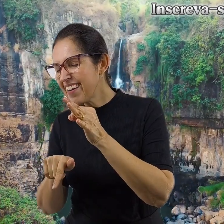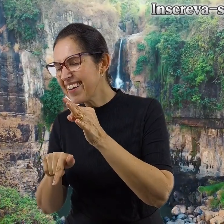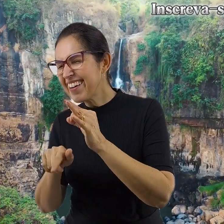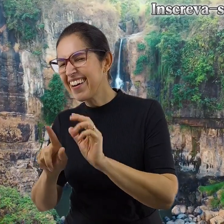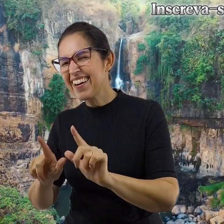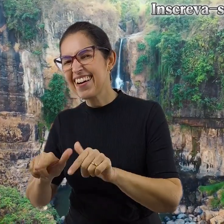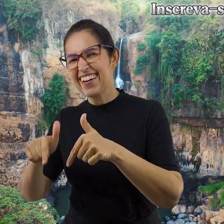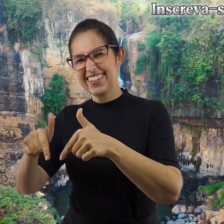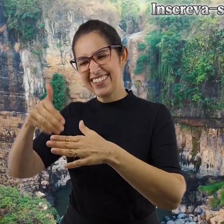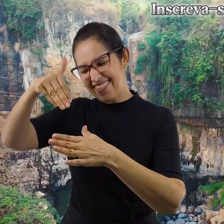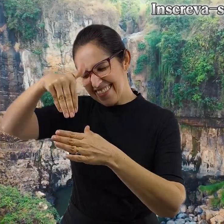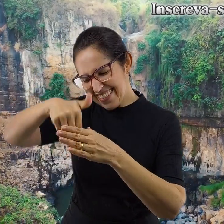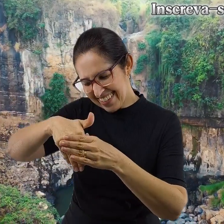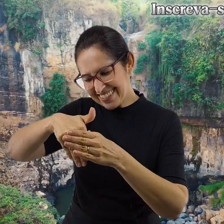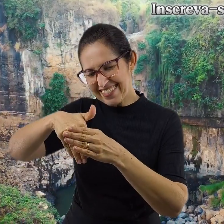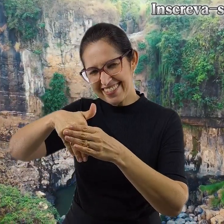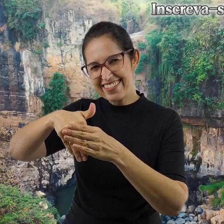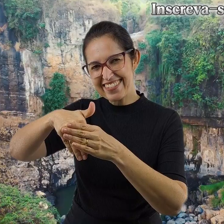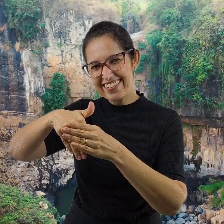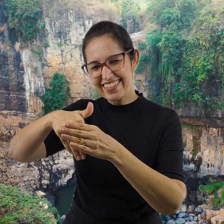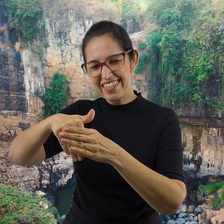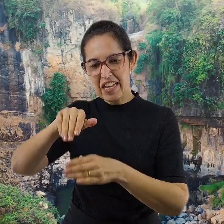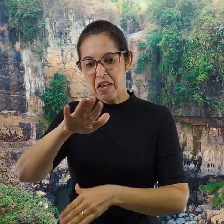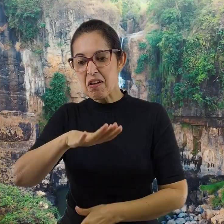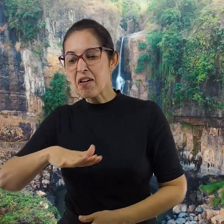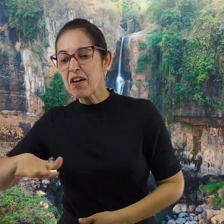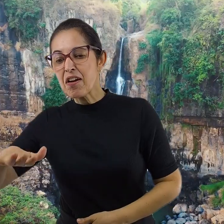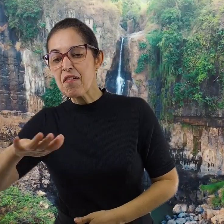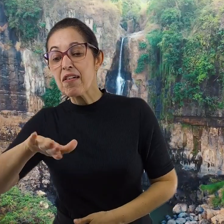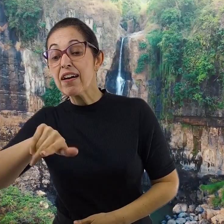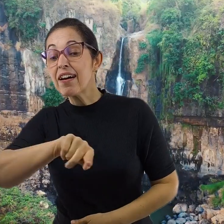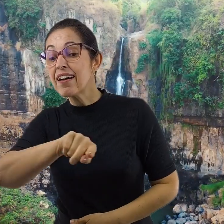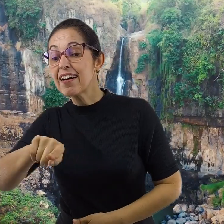O Espírito Santo alcança todo o corpo.